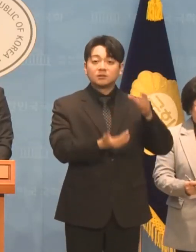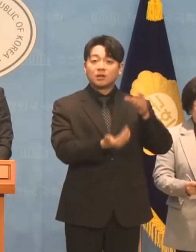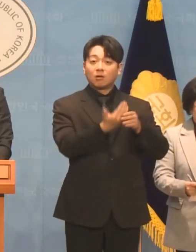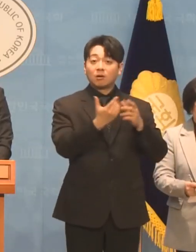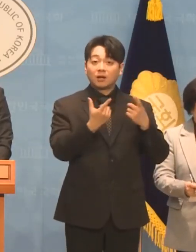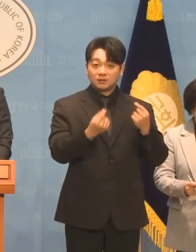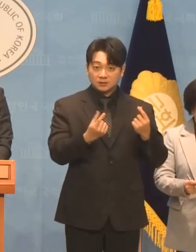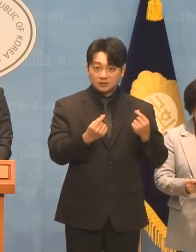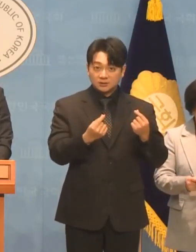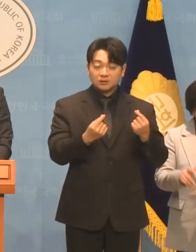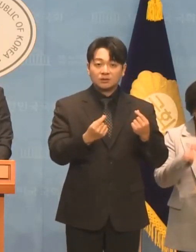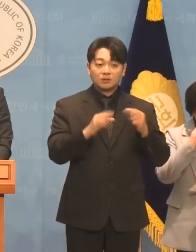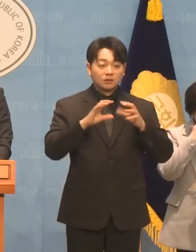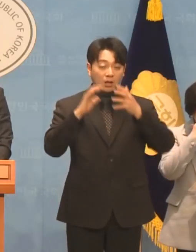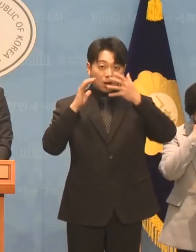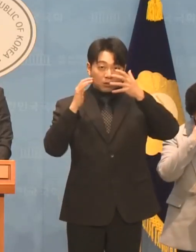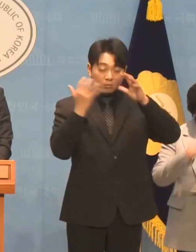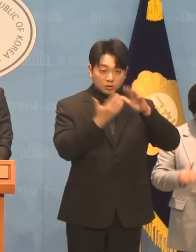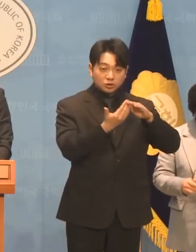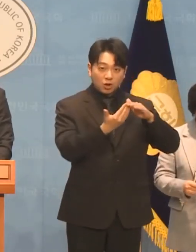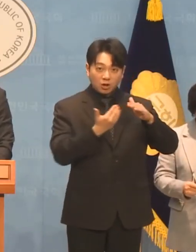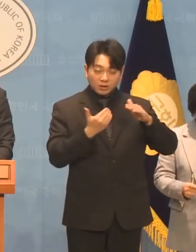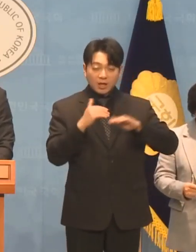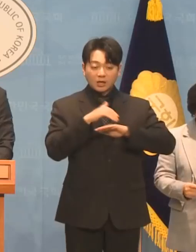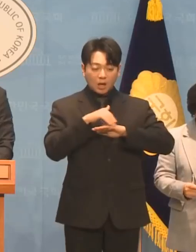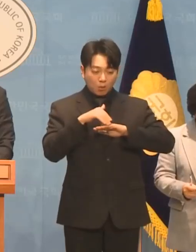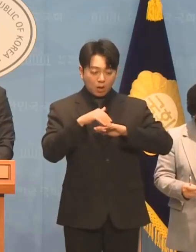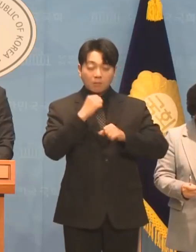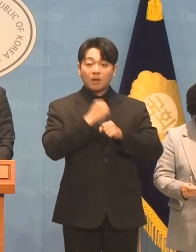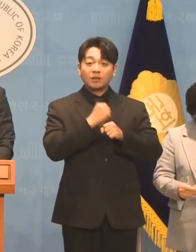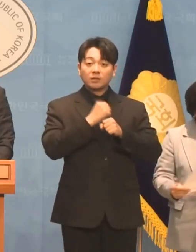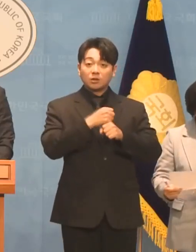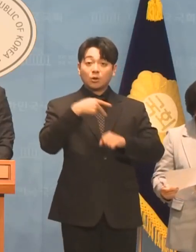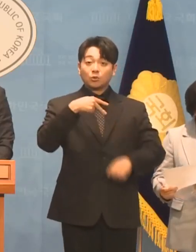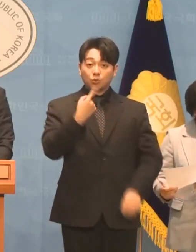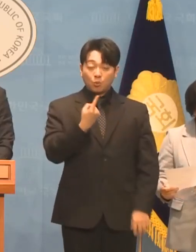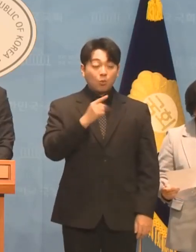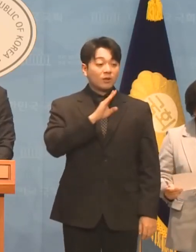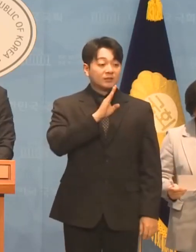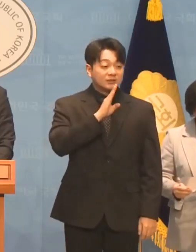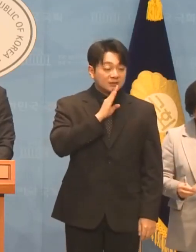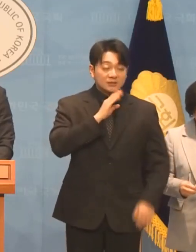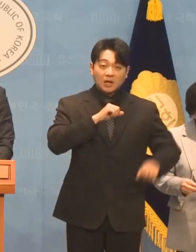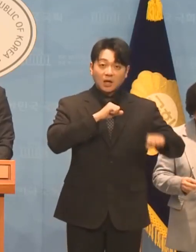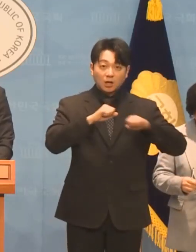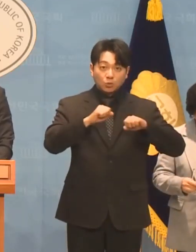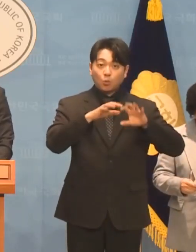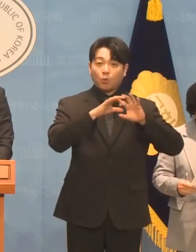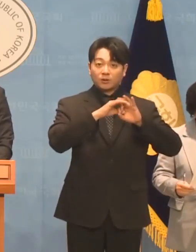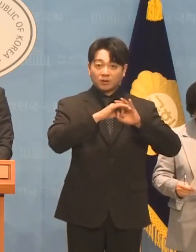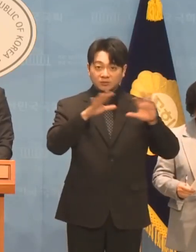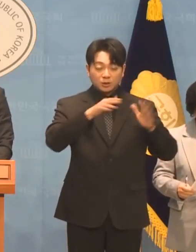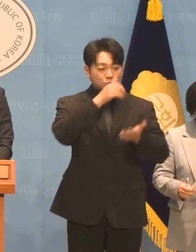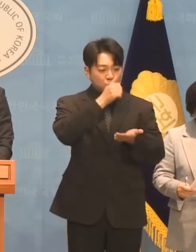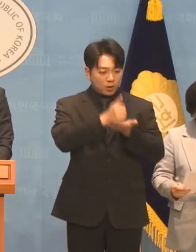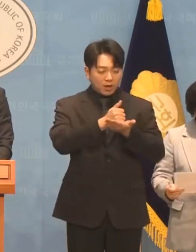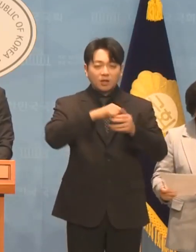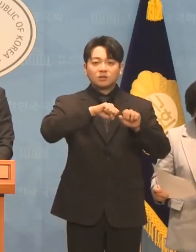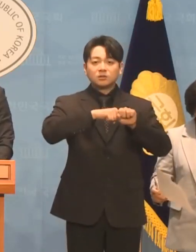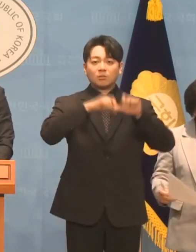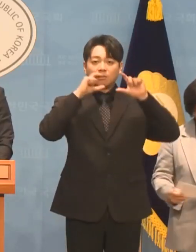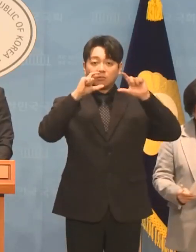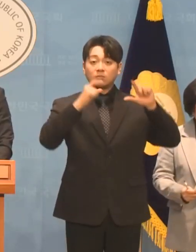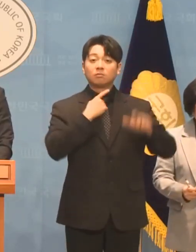혐의를 무죄로 판단하고 이 전 의원이 실제 내란 행위를 일으키지 않았지만 내란 선동죄 유죄로